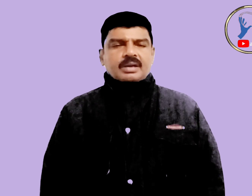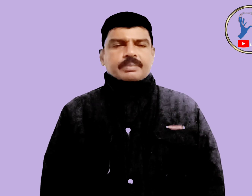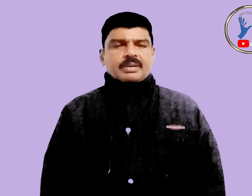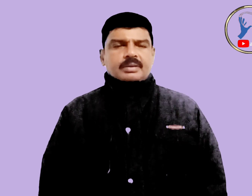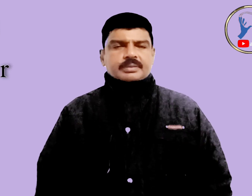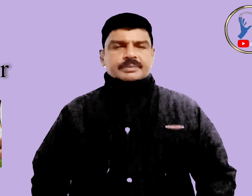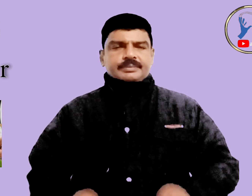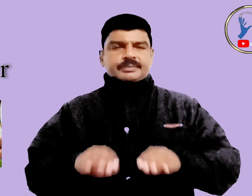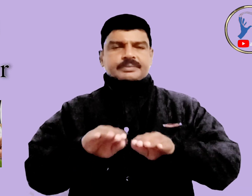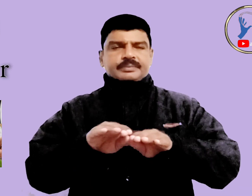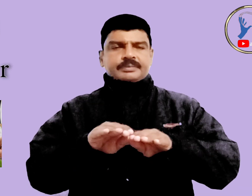ढांपना,